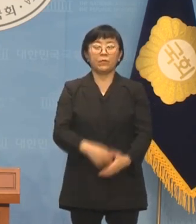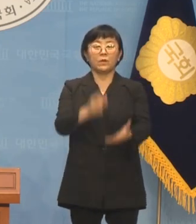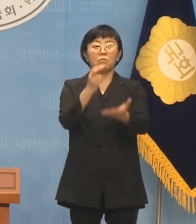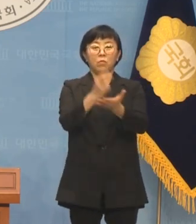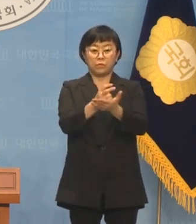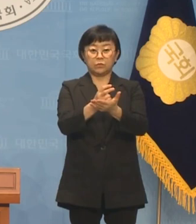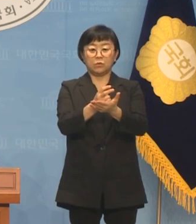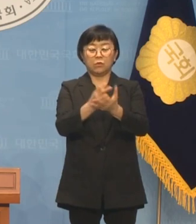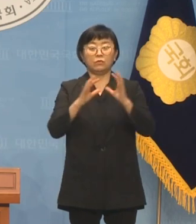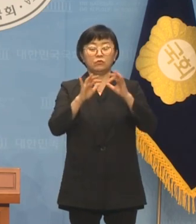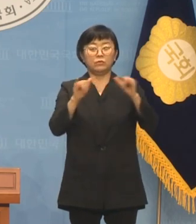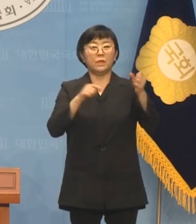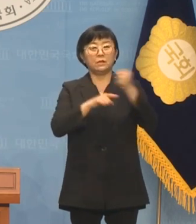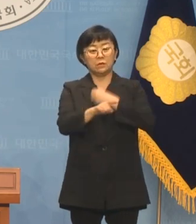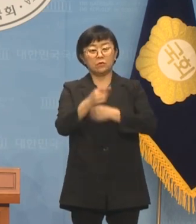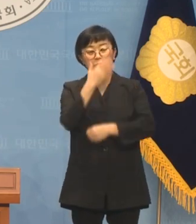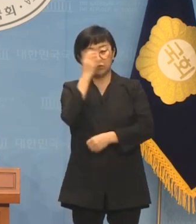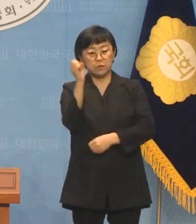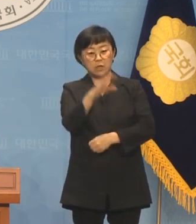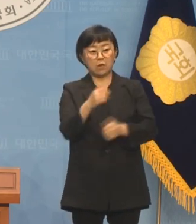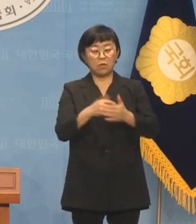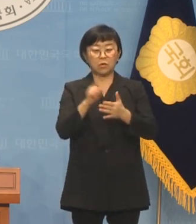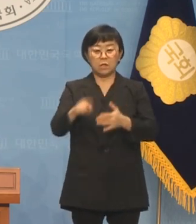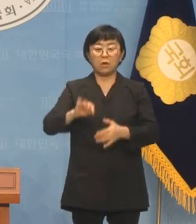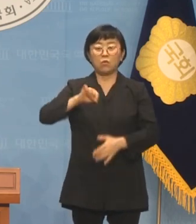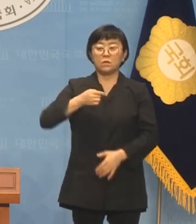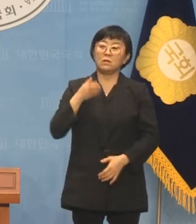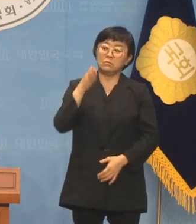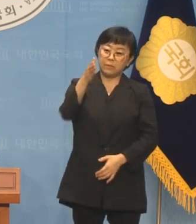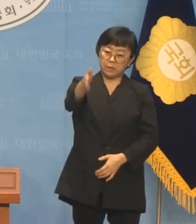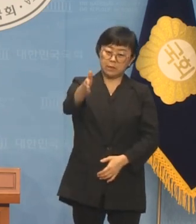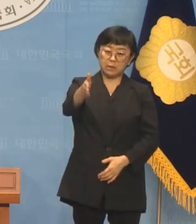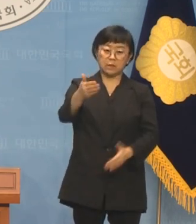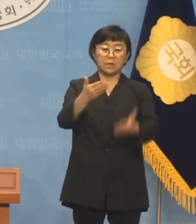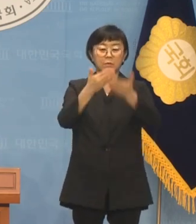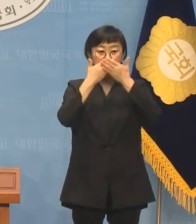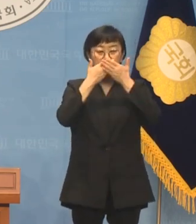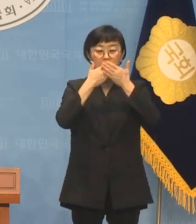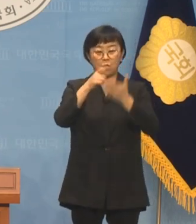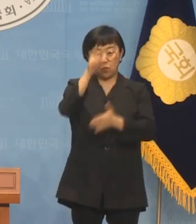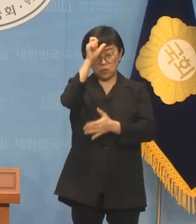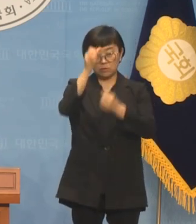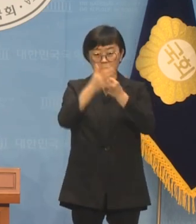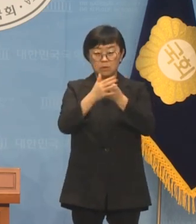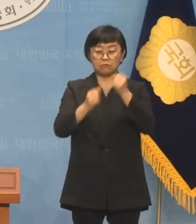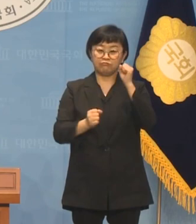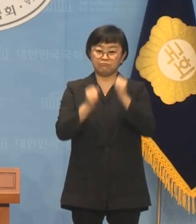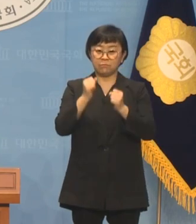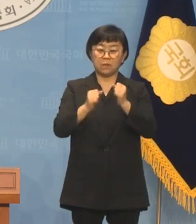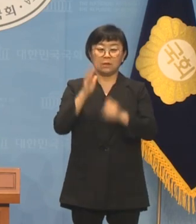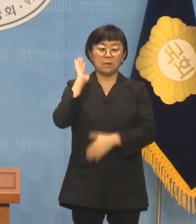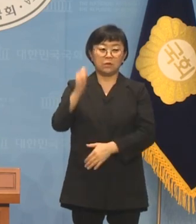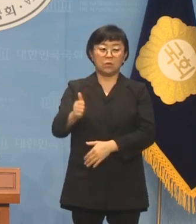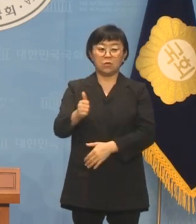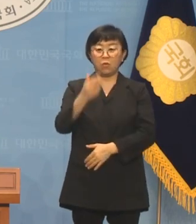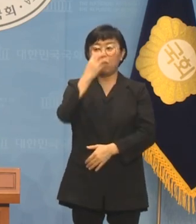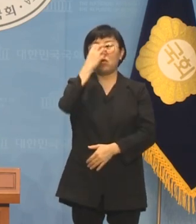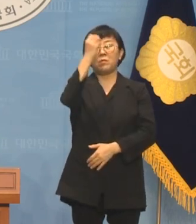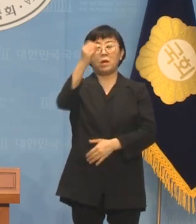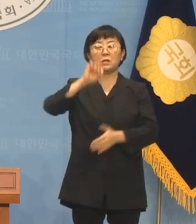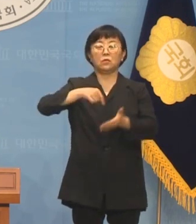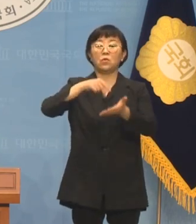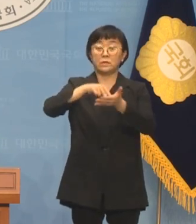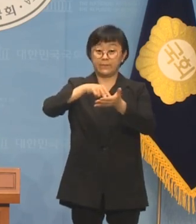법도 민의도 모두 무시하고 마이웨이 입틀막을 외치며 달려나가는 대통령의 오만과